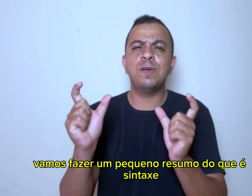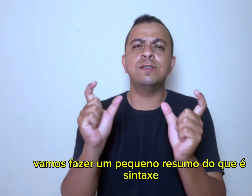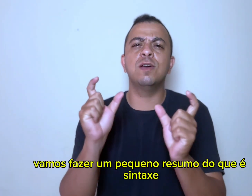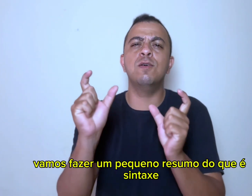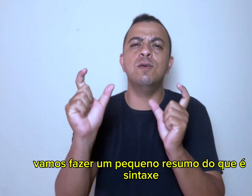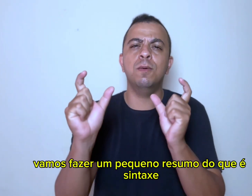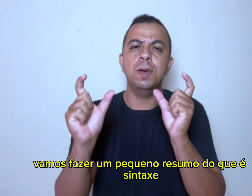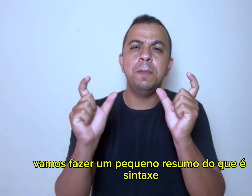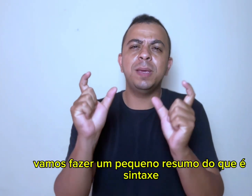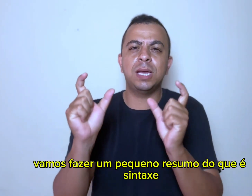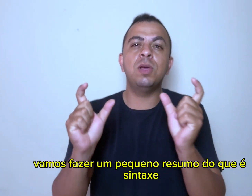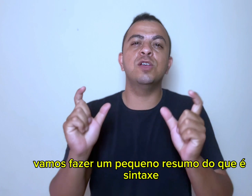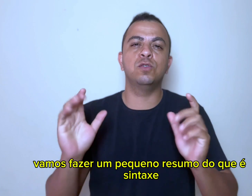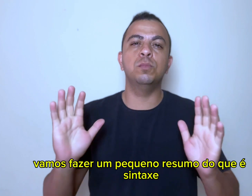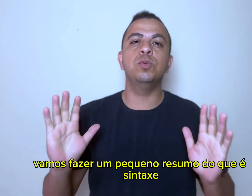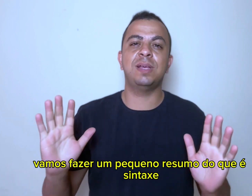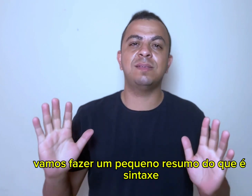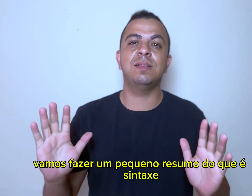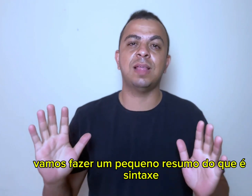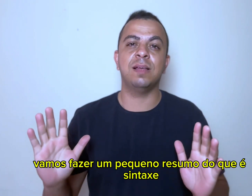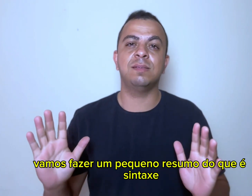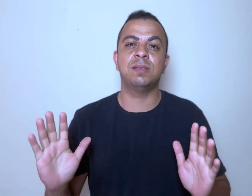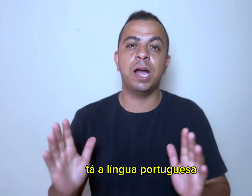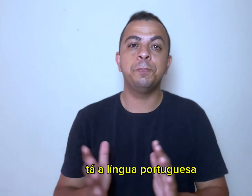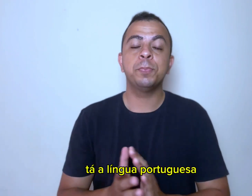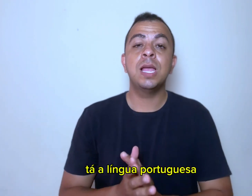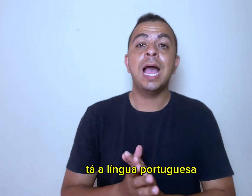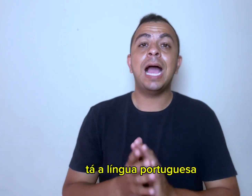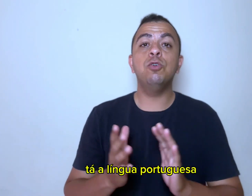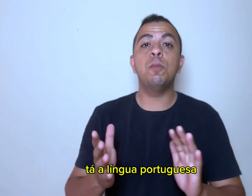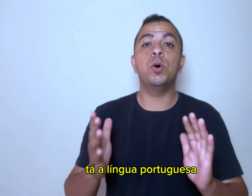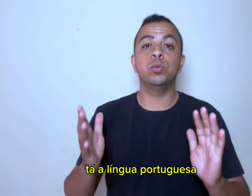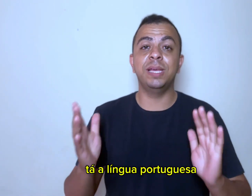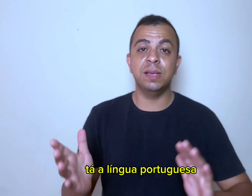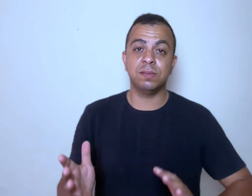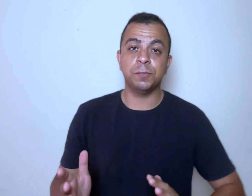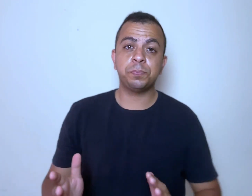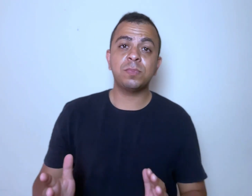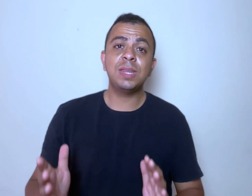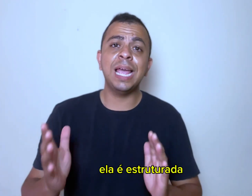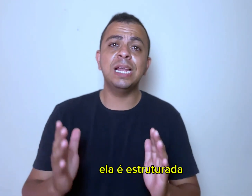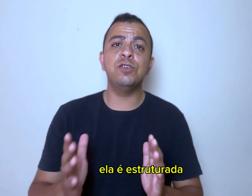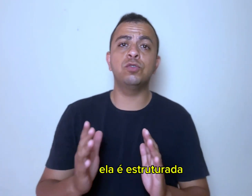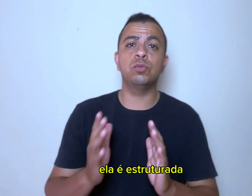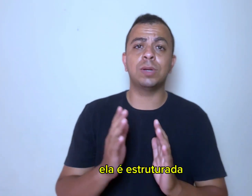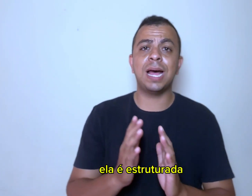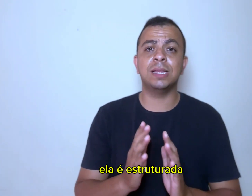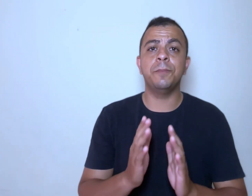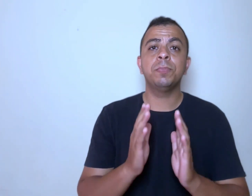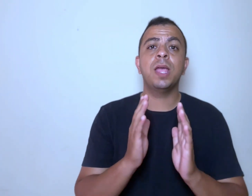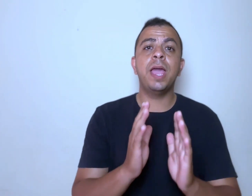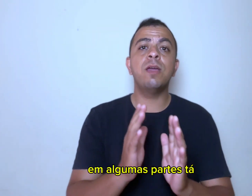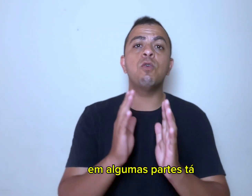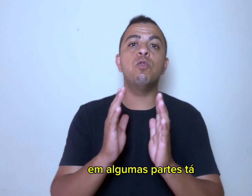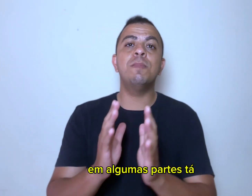fazer um pequeno resumo do que é sintaxe, tá? A língua portuguesa, ela é estruturada em